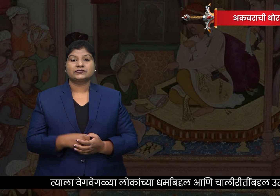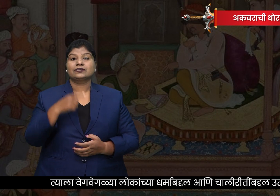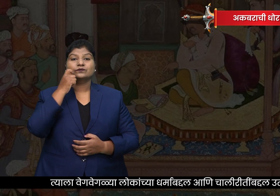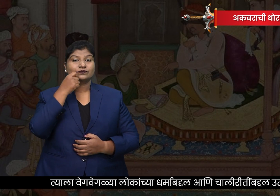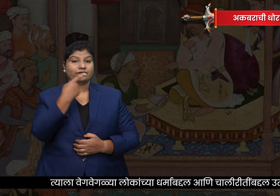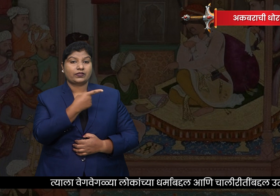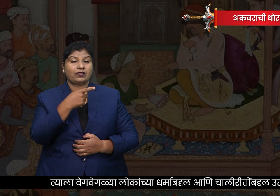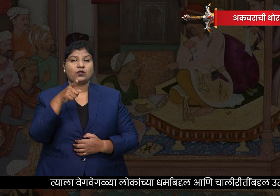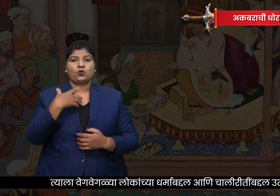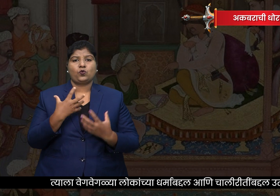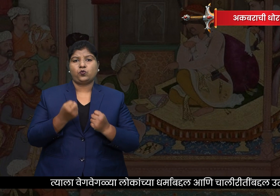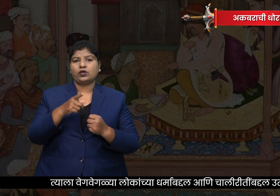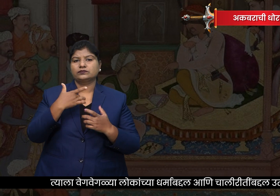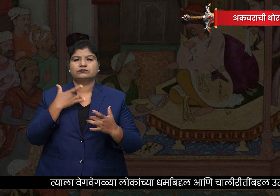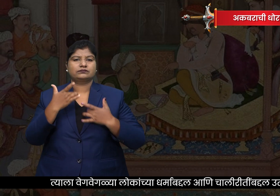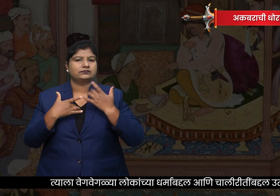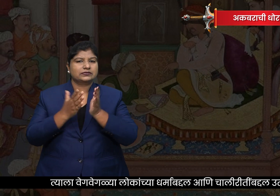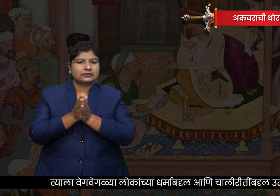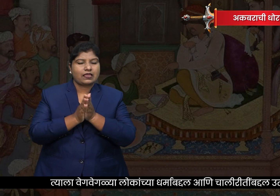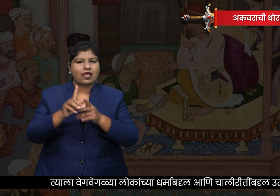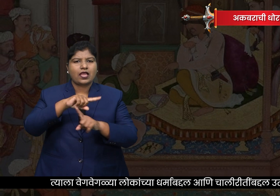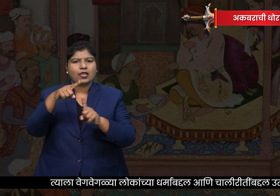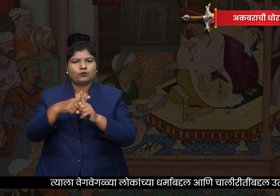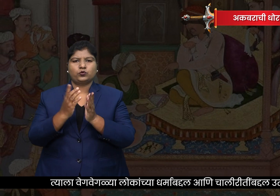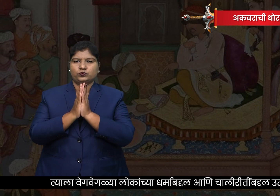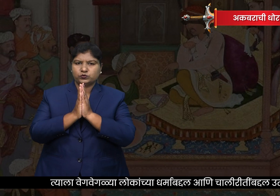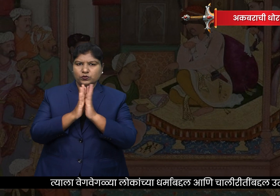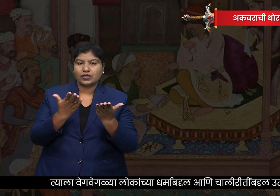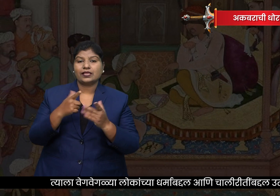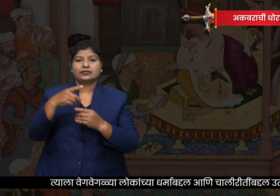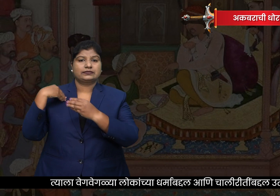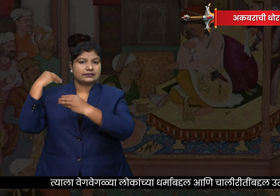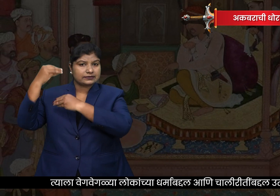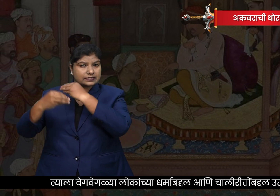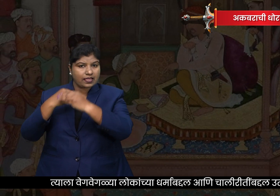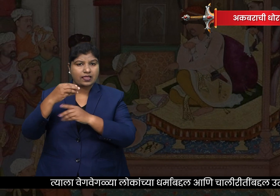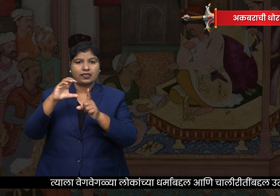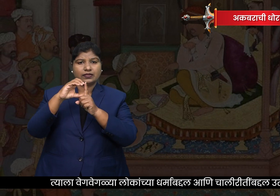त्याला वेगवेगळ्या लोकांच्या धर्माबद्दल आणि चालरीत्यांबद्दल उत्सुकता होती.